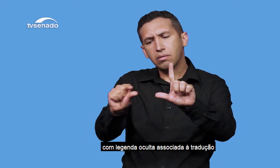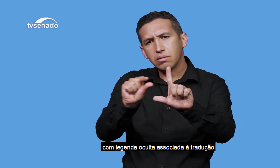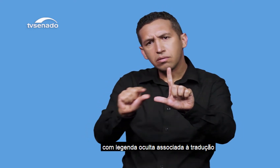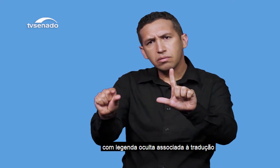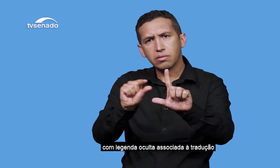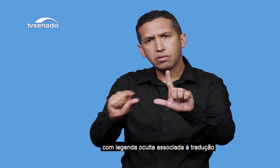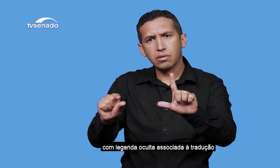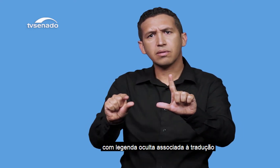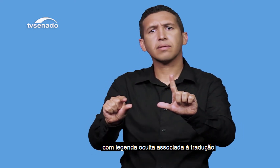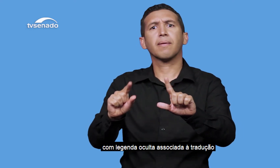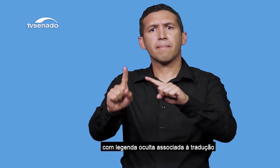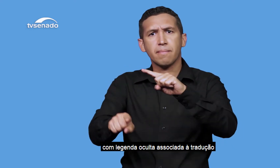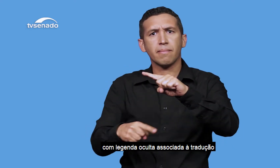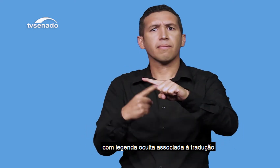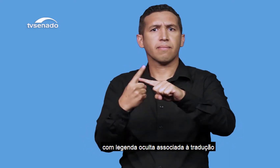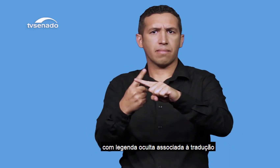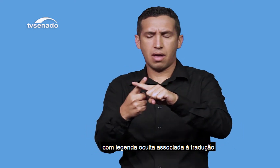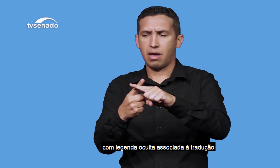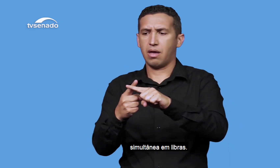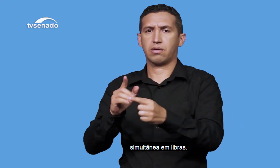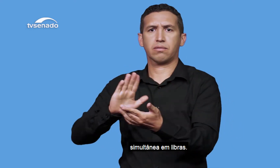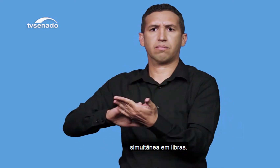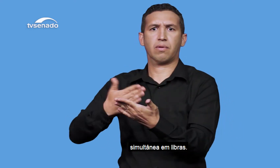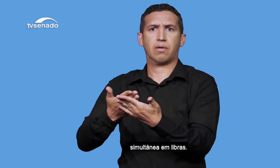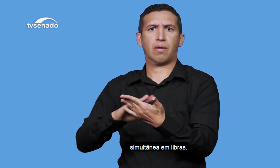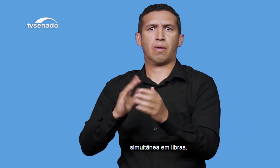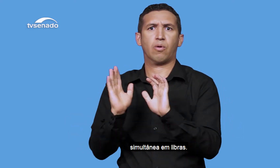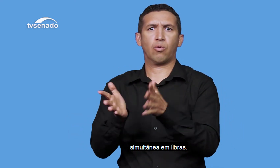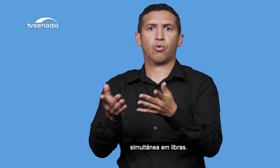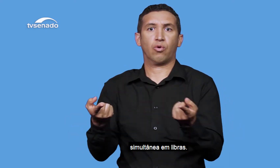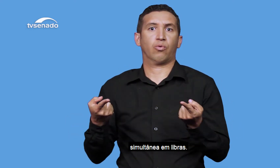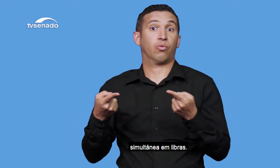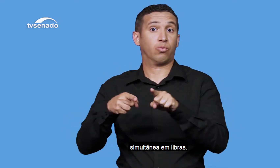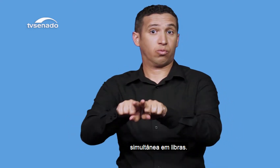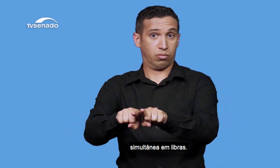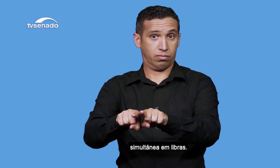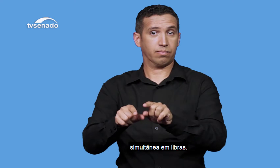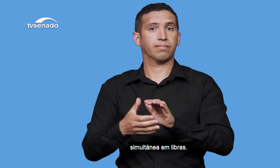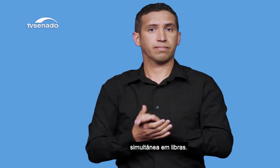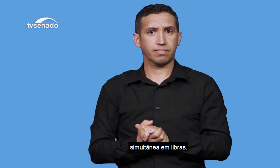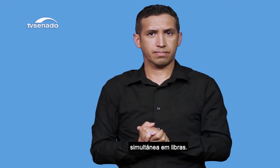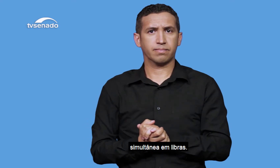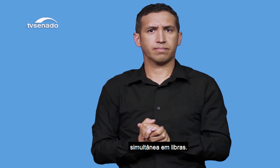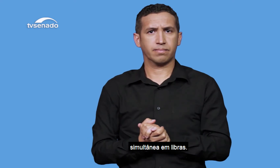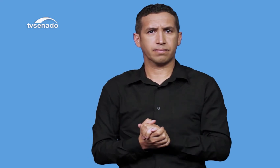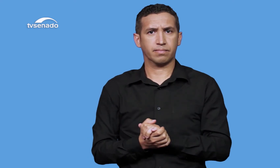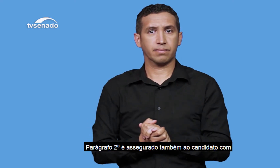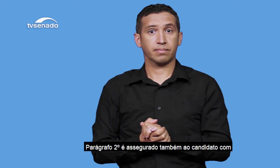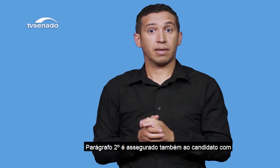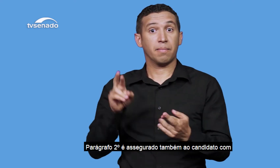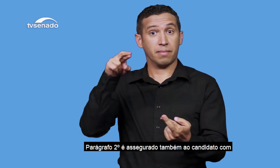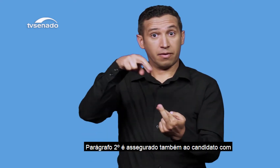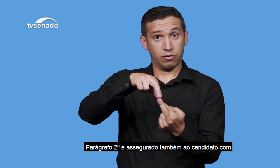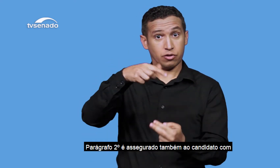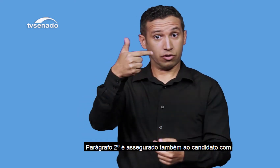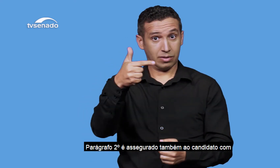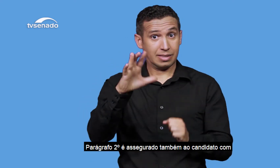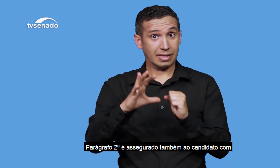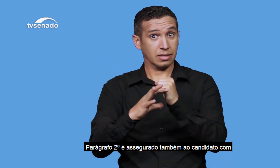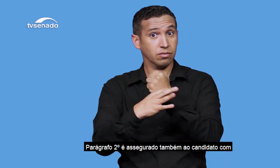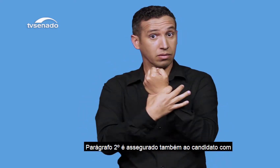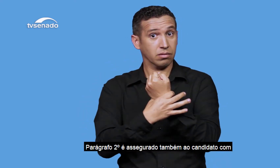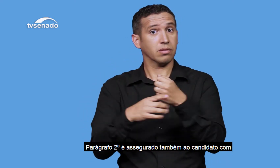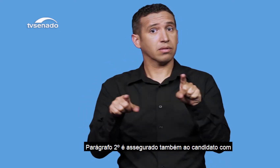legenda oculta associada à tradução simultânea em libras parágrafo 2º é